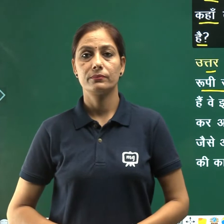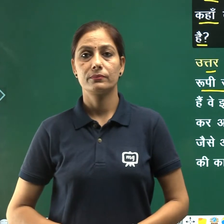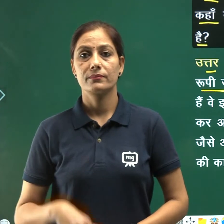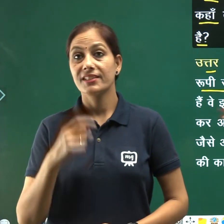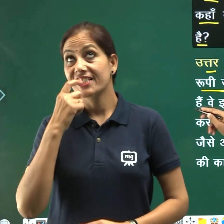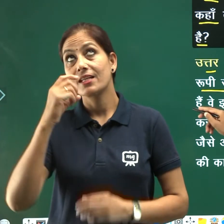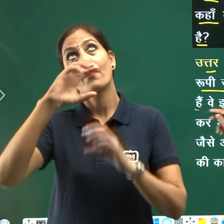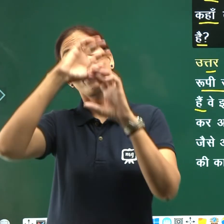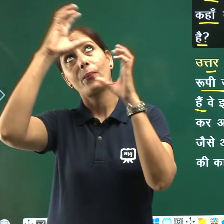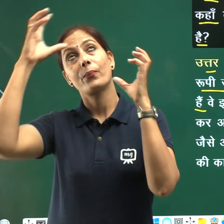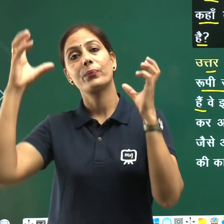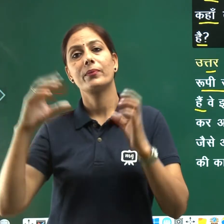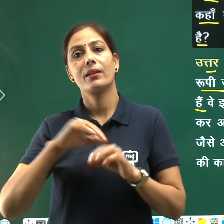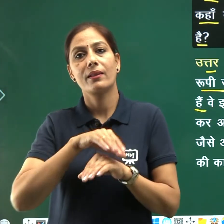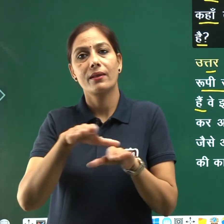बादल तैर रहे हैं।